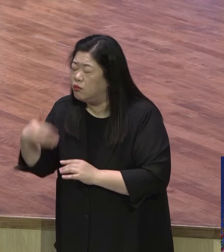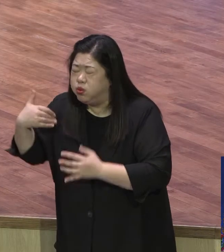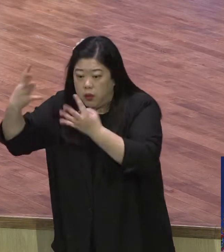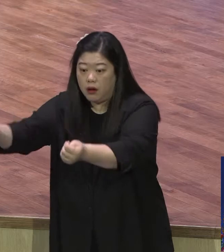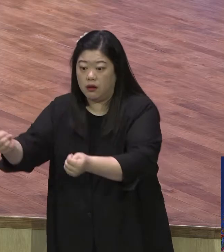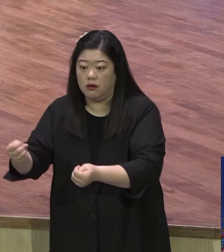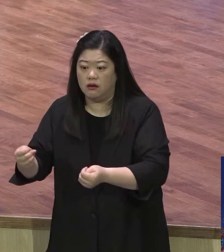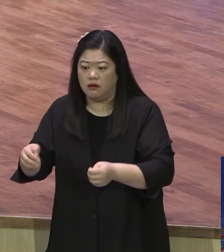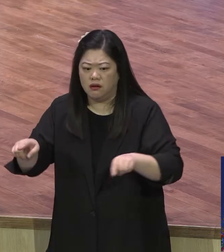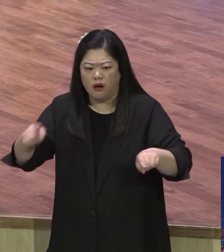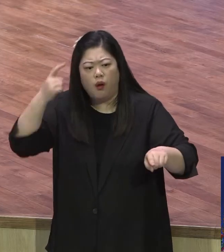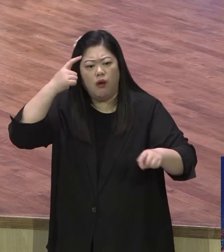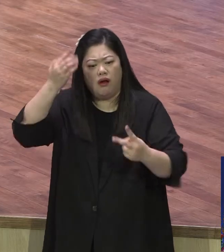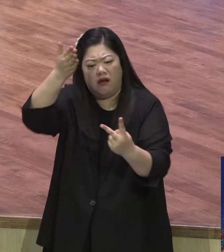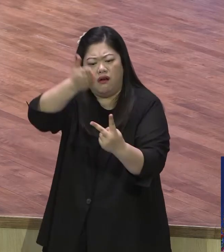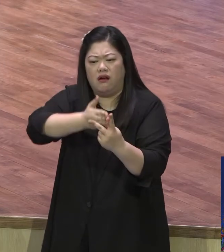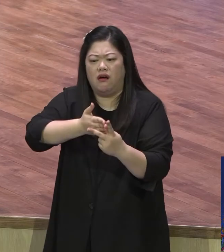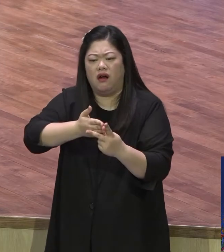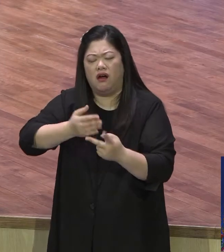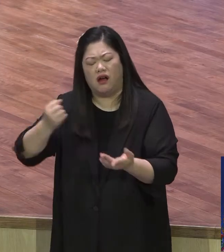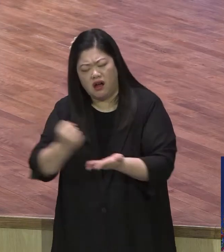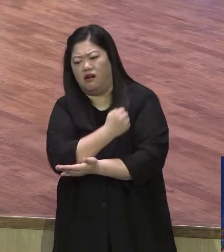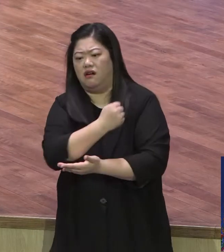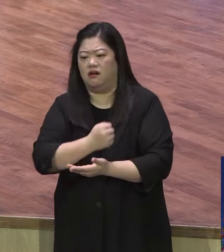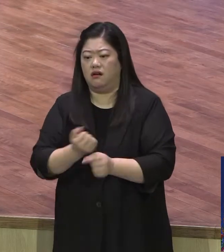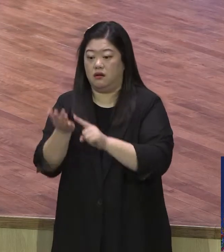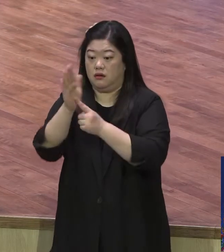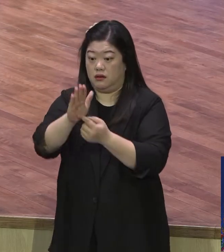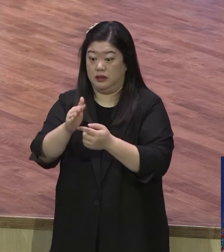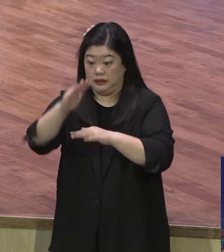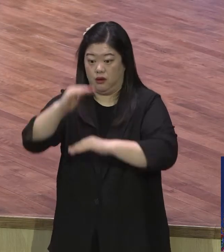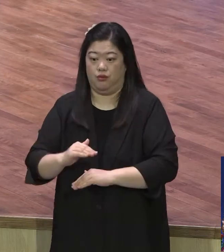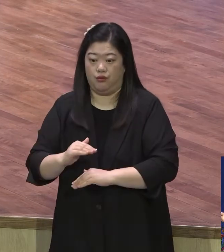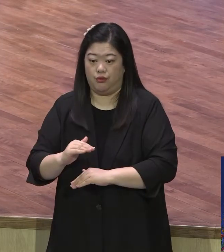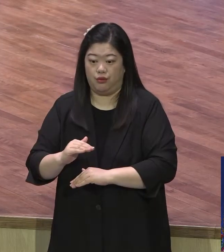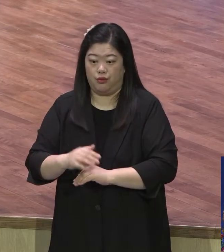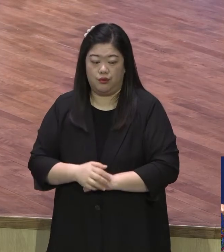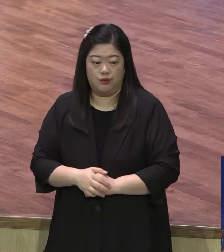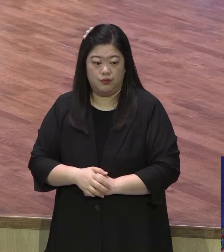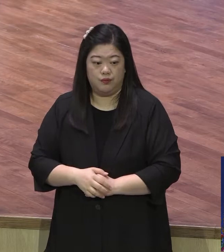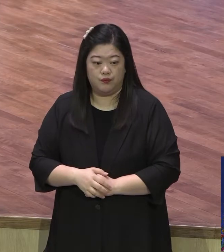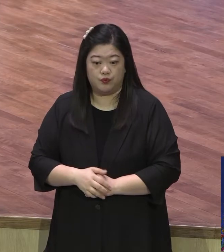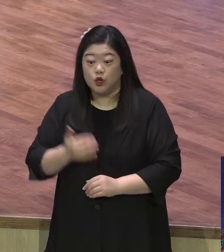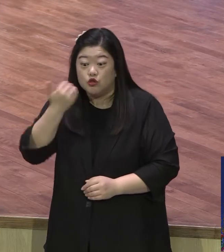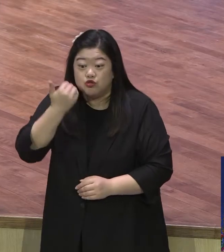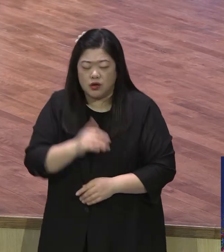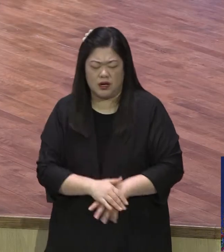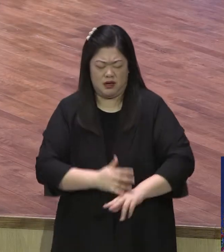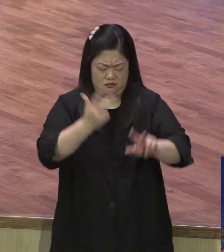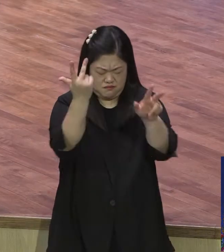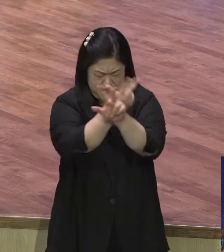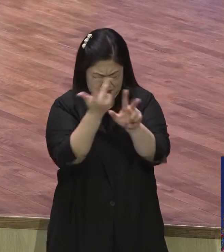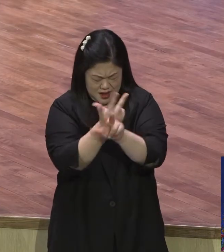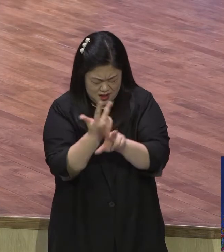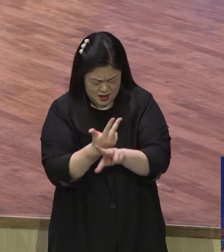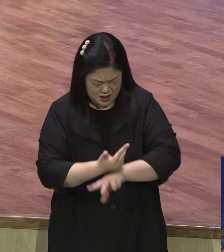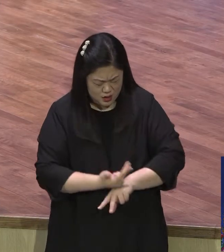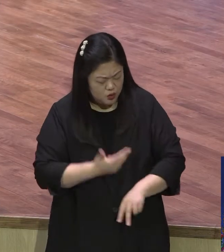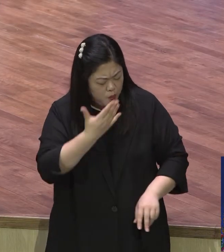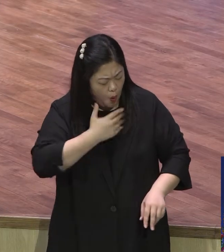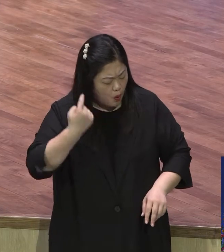그런 말을 했어요 오스와드 스미스 목사님 어떤 사람은 계속 복음을 듣는데 어떤 사람은 한 번도 못 들어